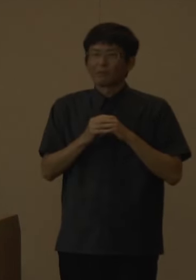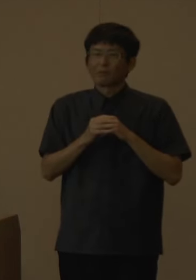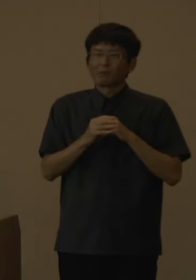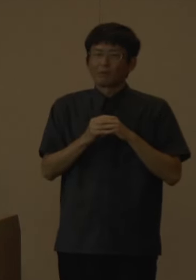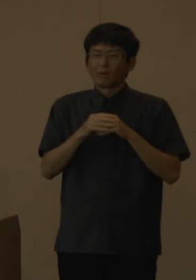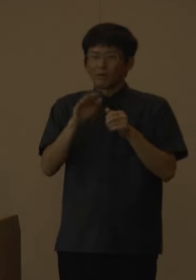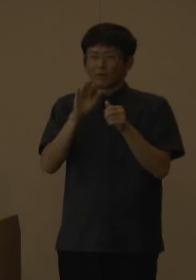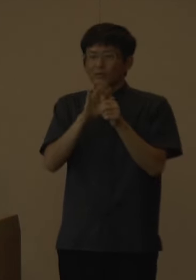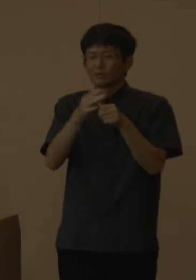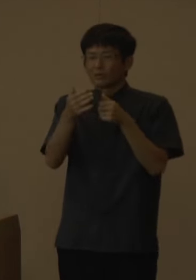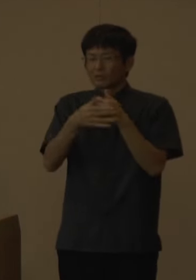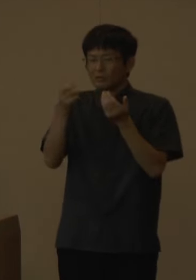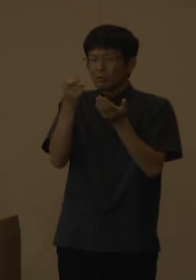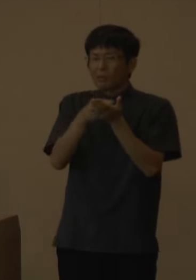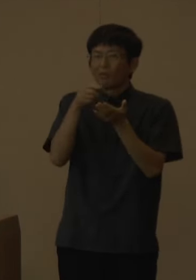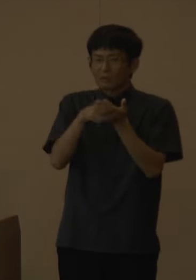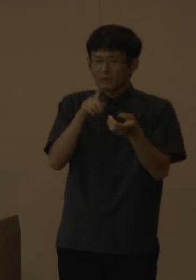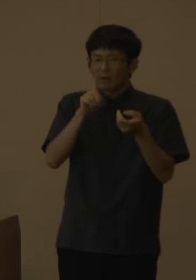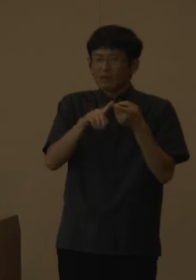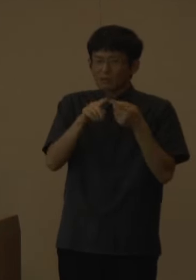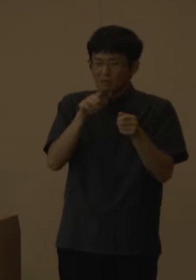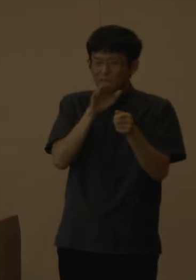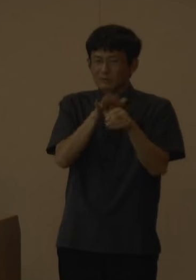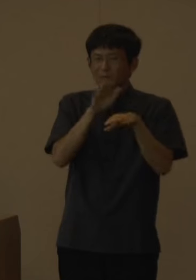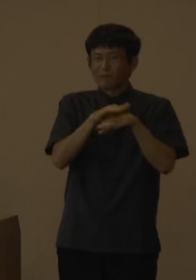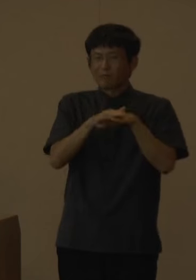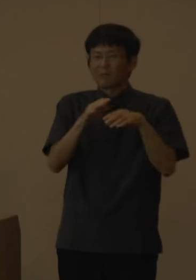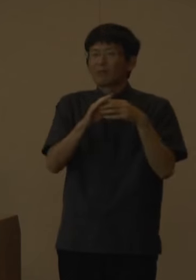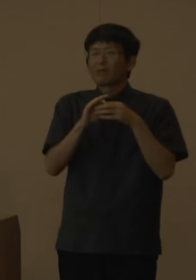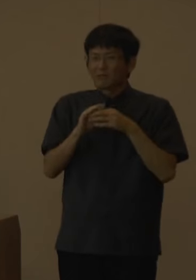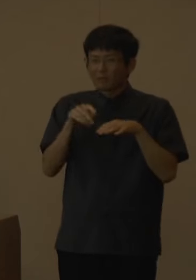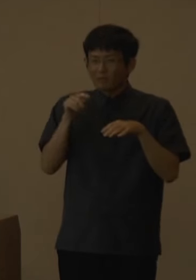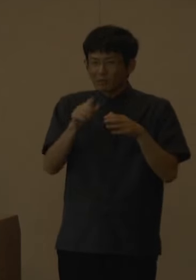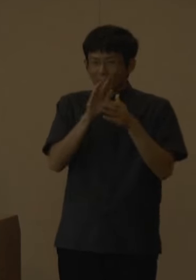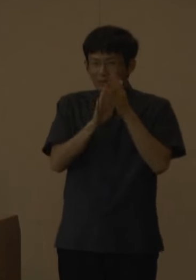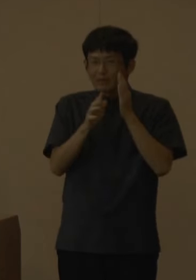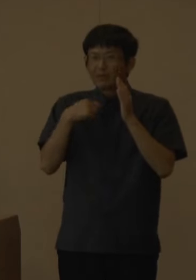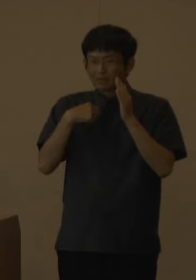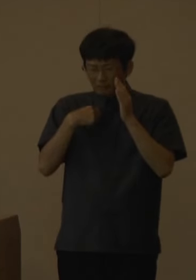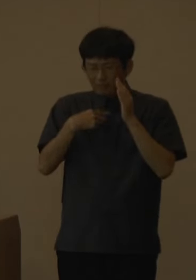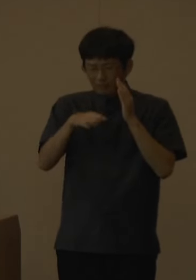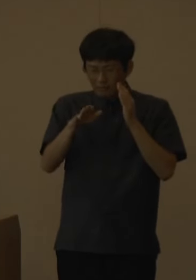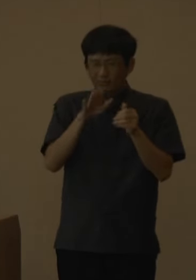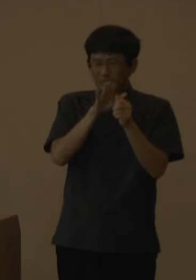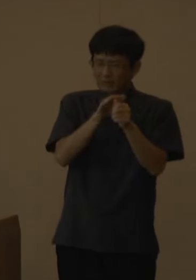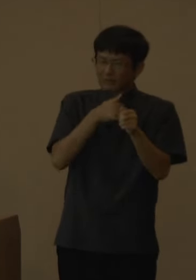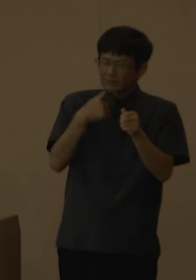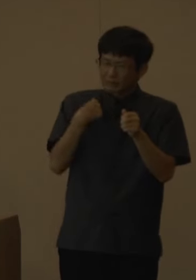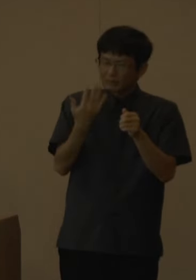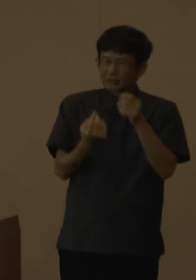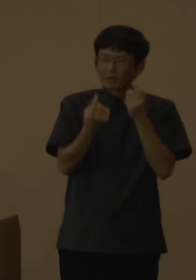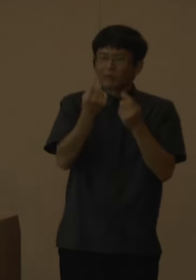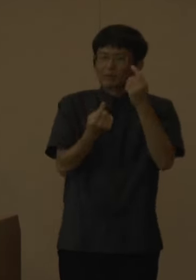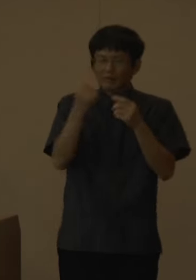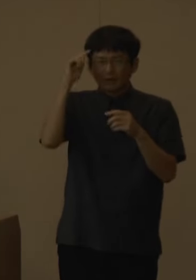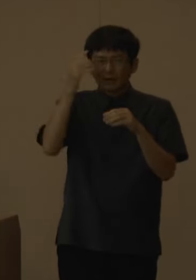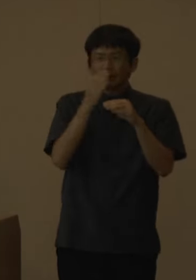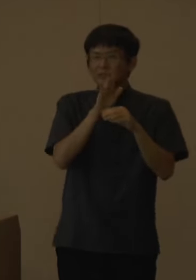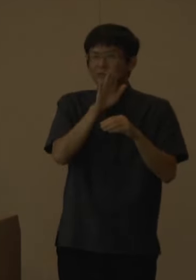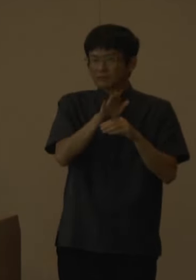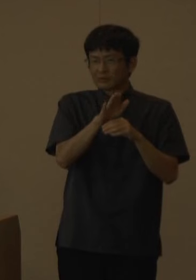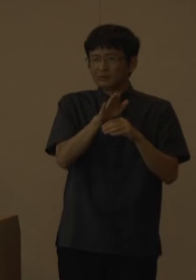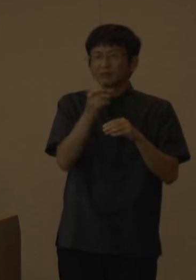救助法相当の支援ということで、これを県の方で、支援していくということを今検討しております。それ